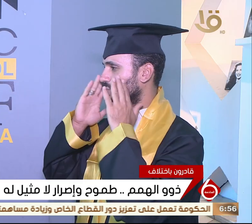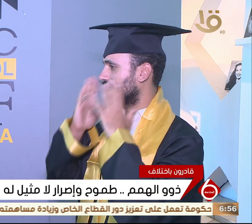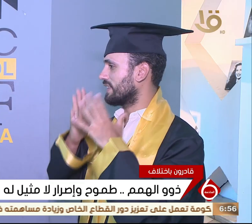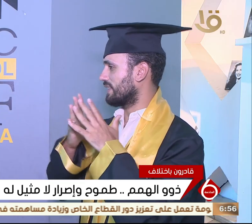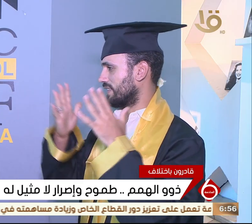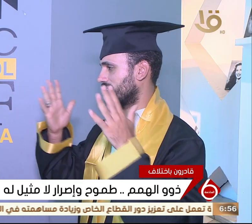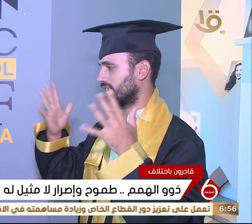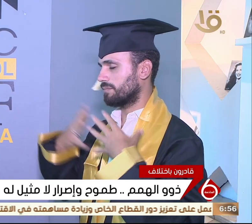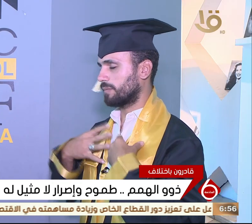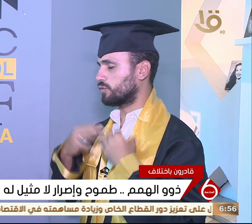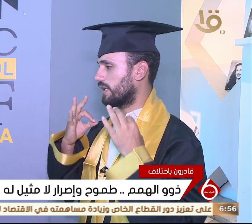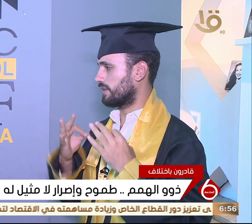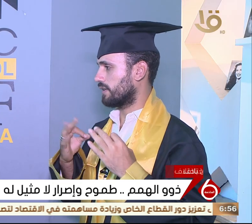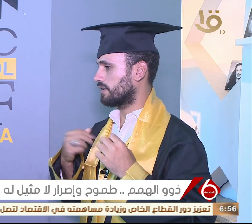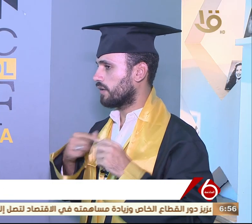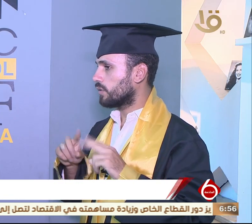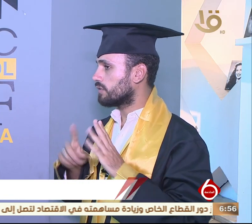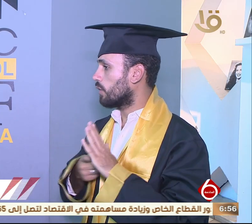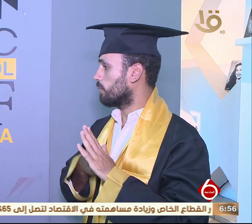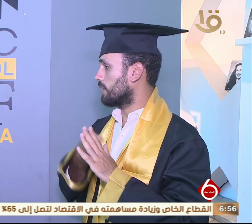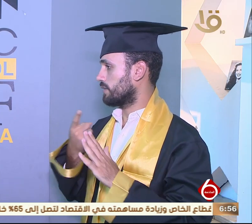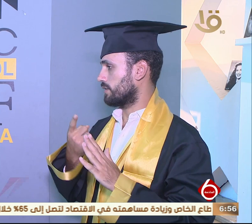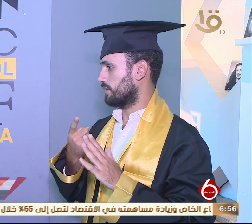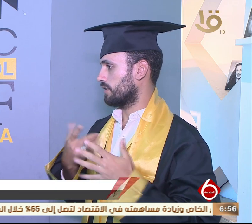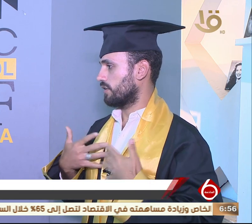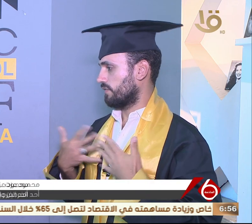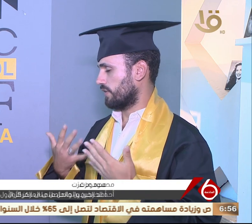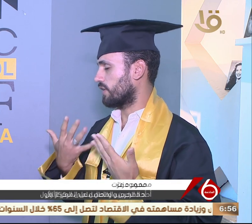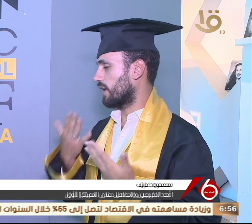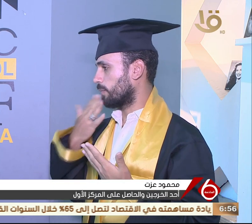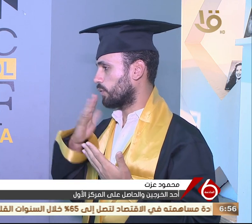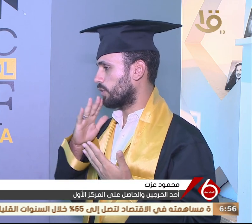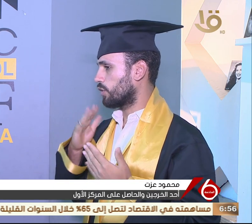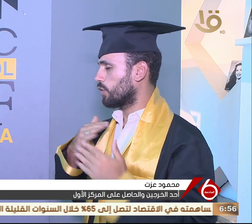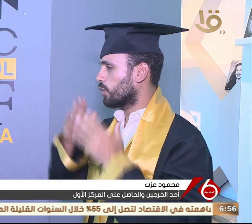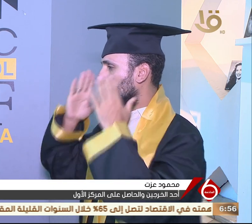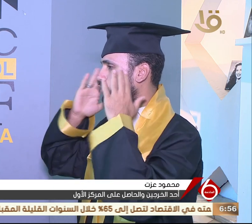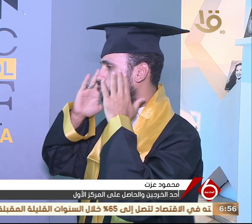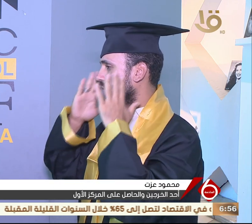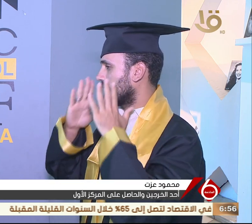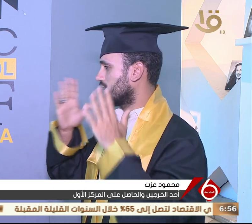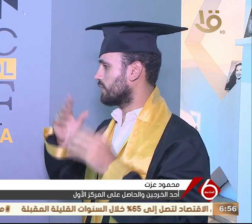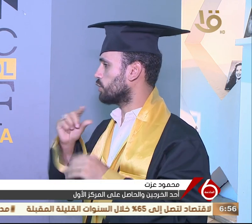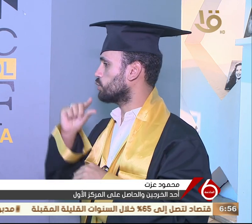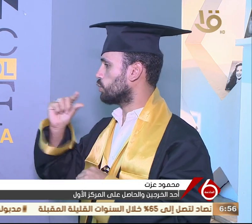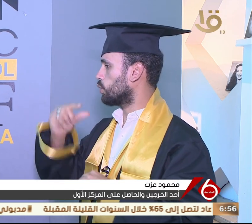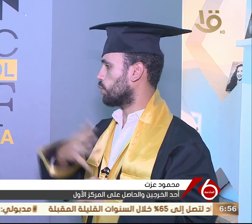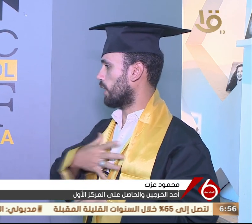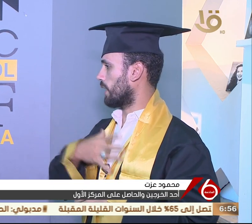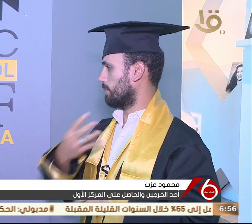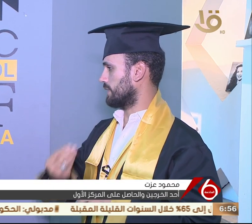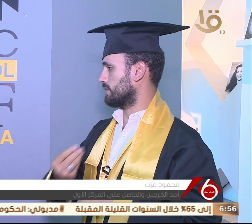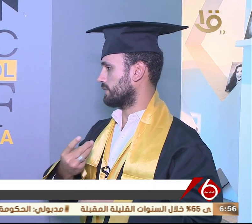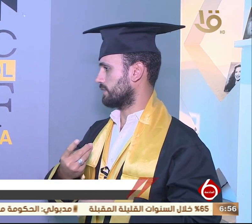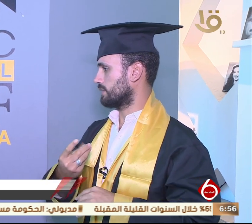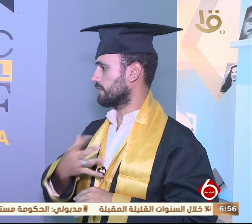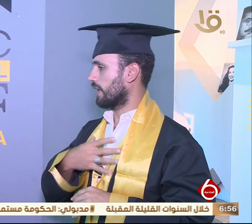مبسوط جدا جدا قوي فرحان اول مره افرح فرح بصراحه وشكرا كتير للدكتور احمد اسماعيل